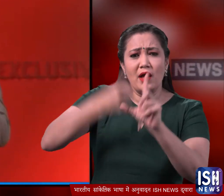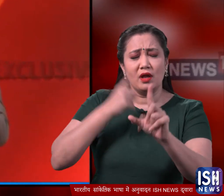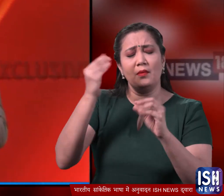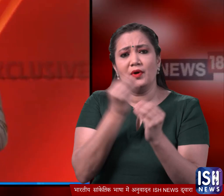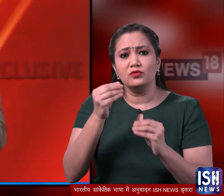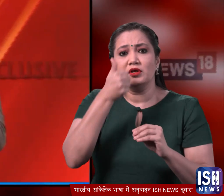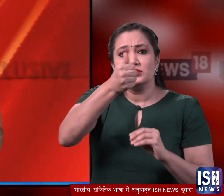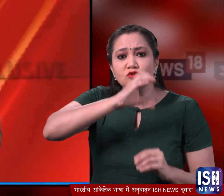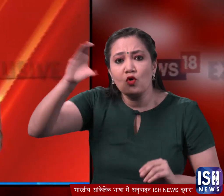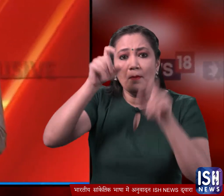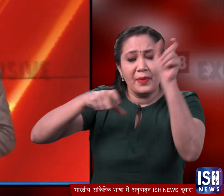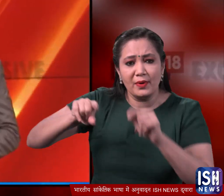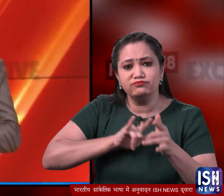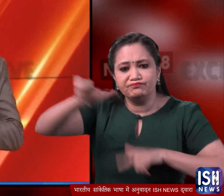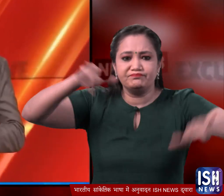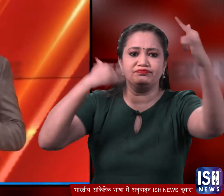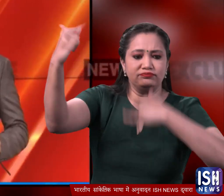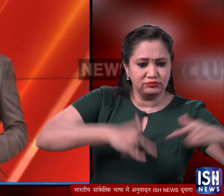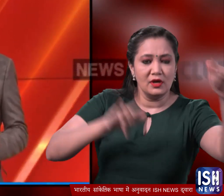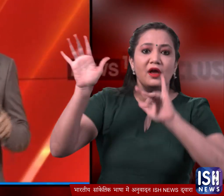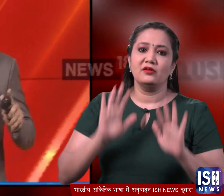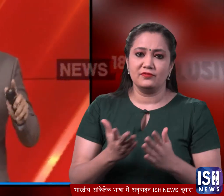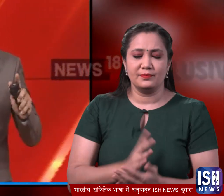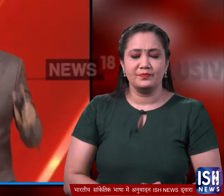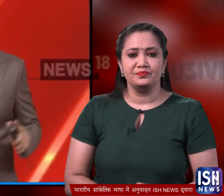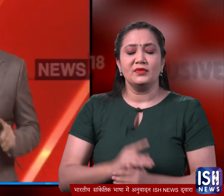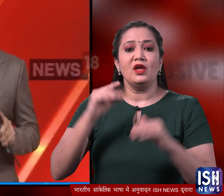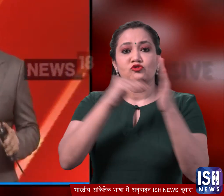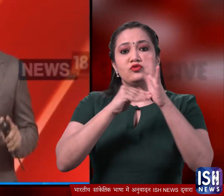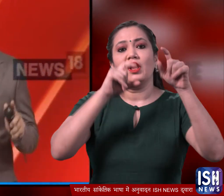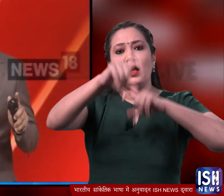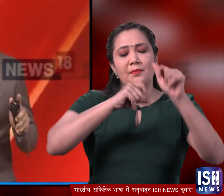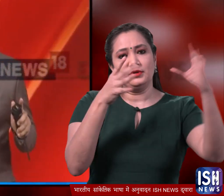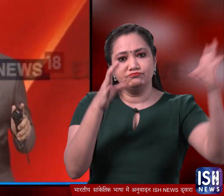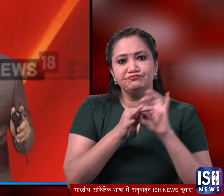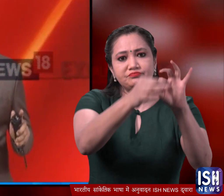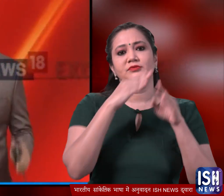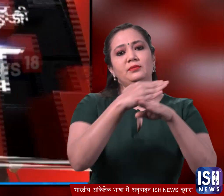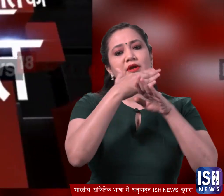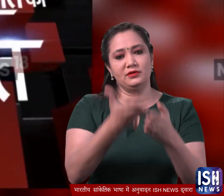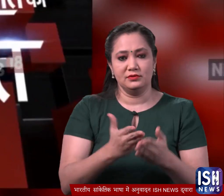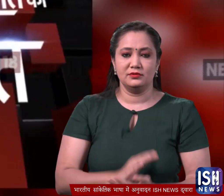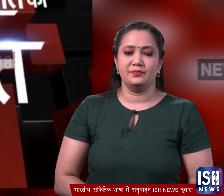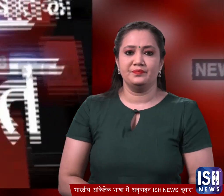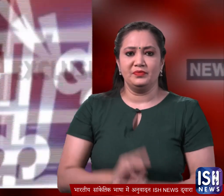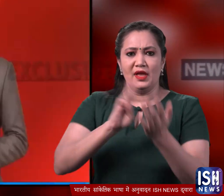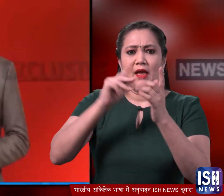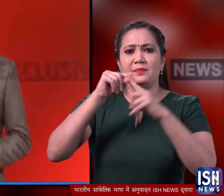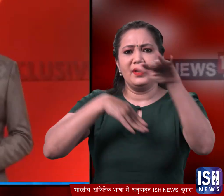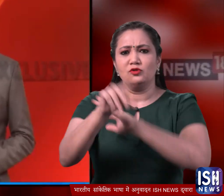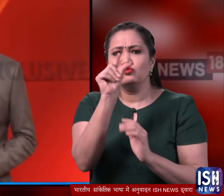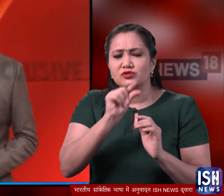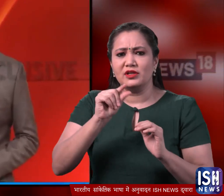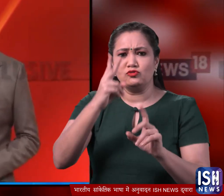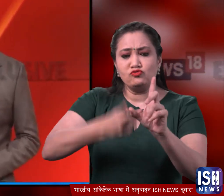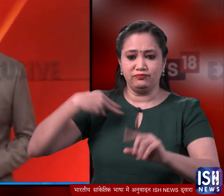कम 6 करोड़ यात्रियों की आवाजाही होगी। इसके लिए ज्यूरिख की एक कंपनी को एयरपोर्ट में साझेदार बनाया गया है। एमपी के उज्जैन में